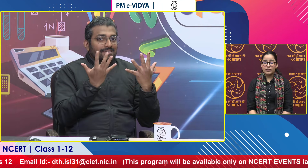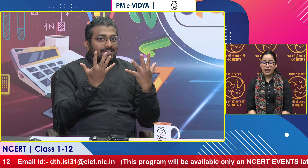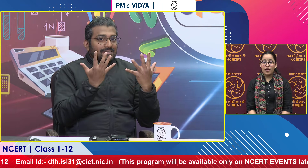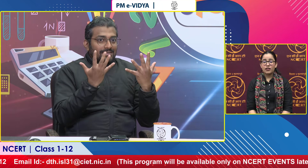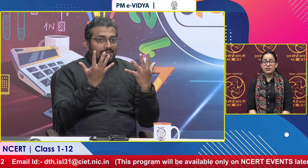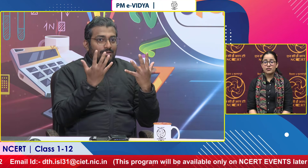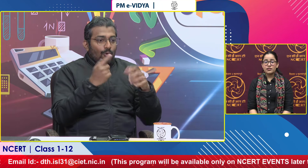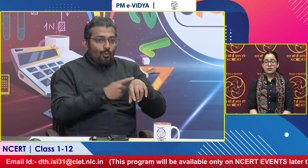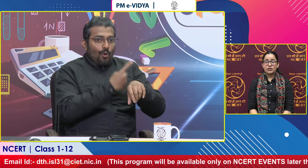10 आवर्स।